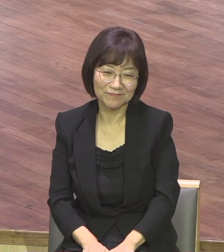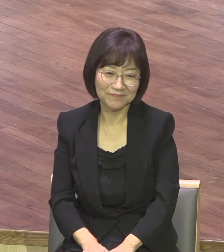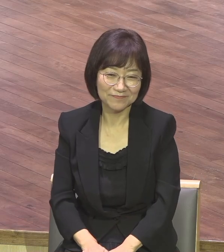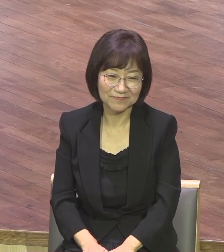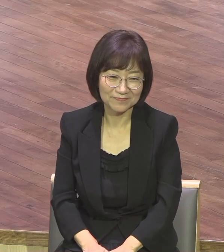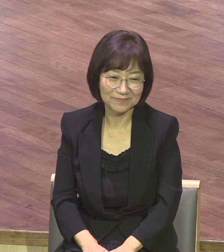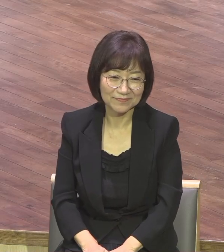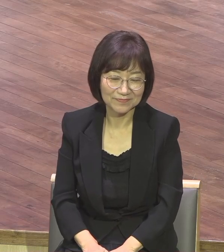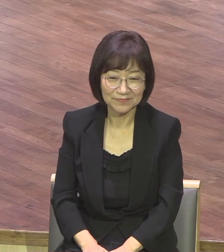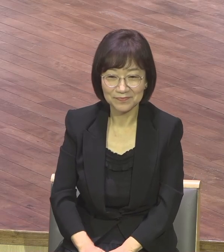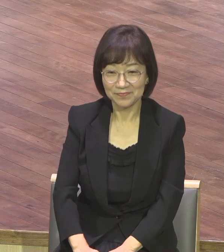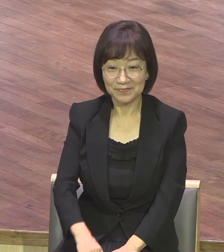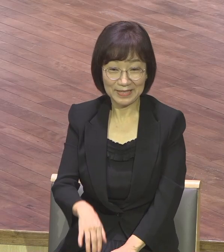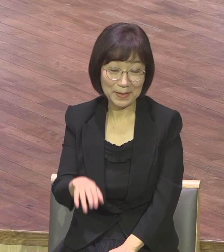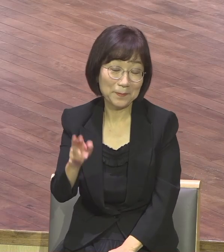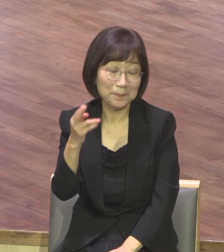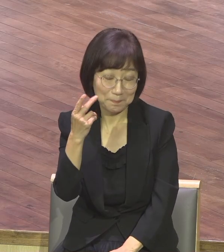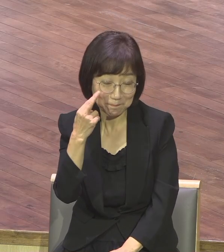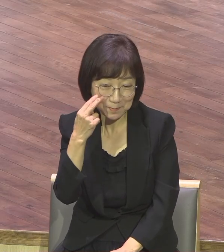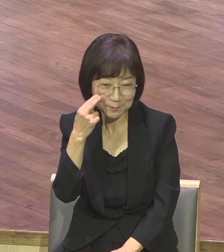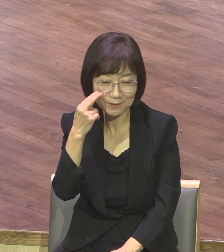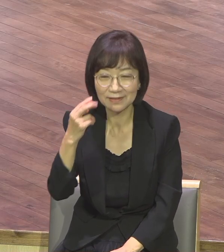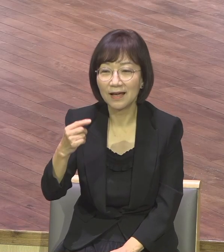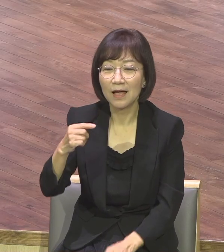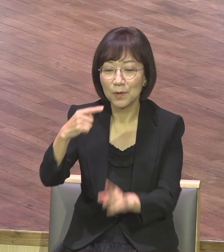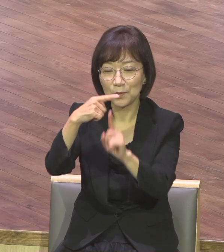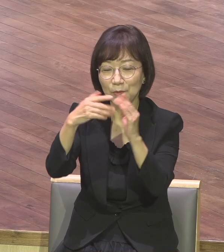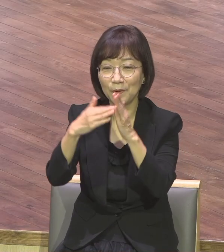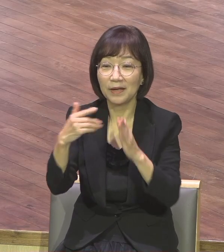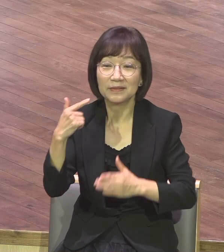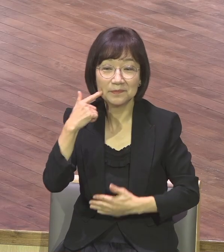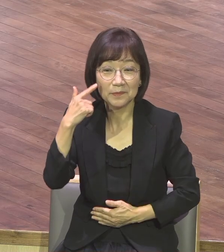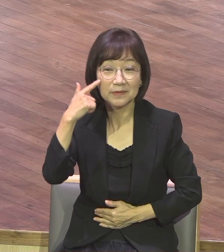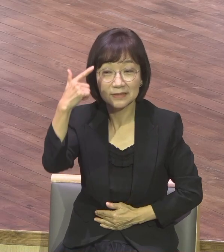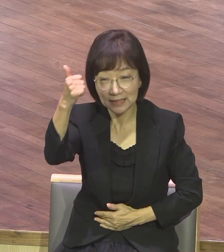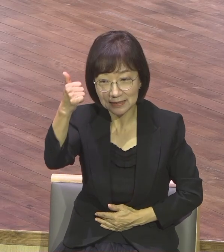미국의 셰들백 교회 릭 웨렌 목사님 이런 말을 했어요.